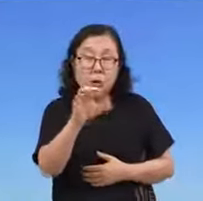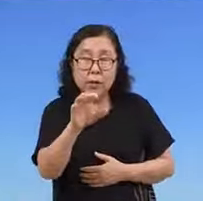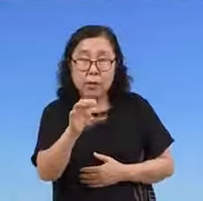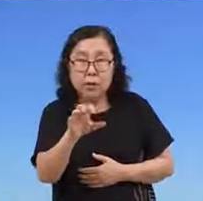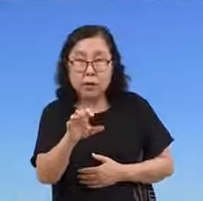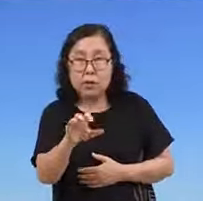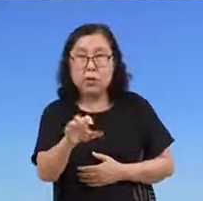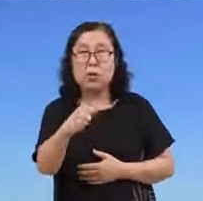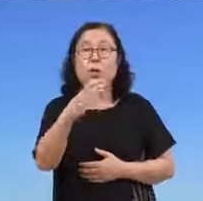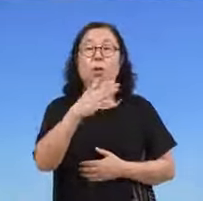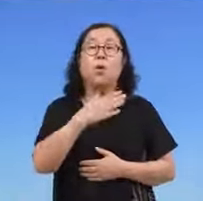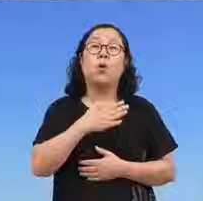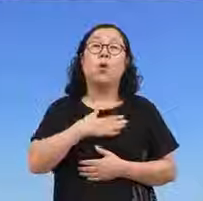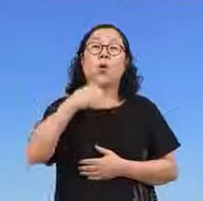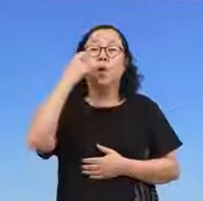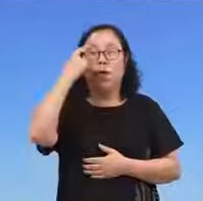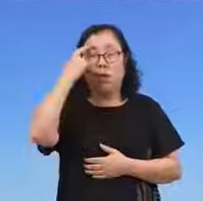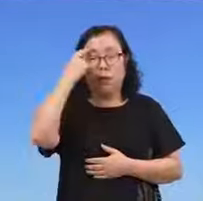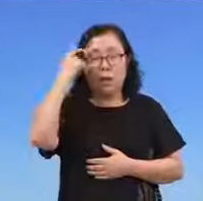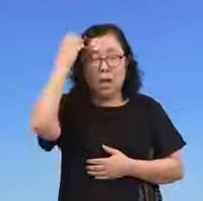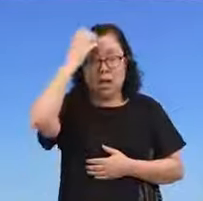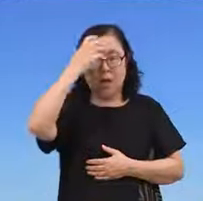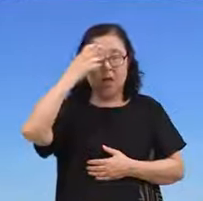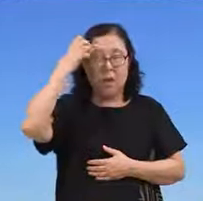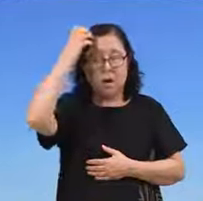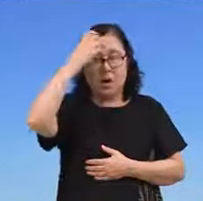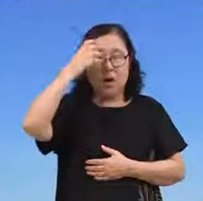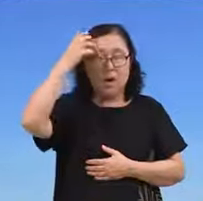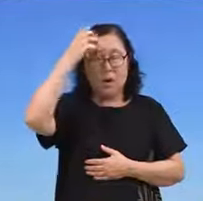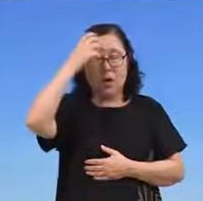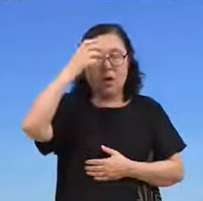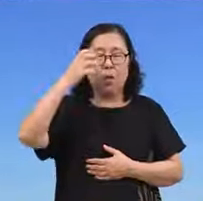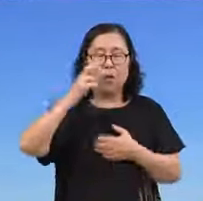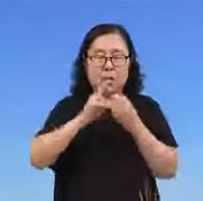안전한 그곳으로 내 영혼을